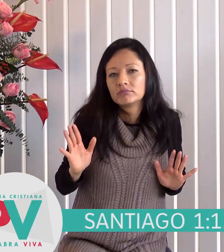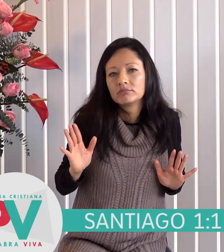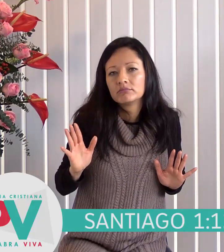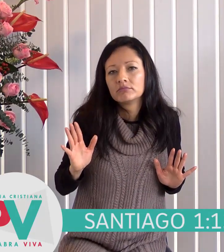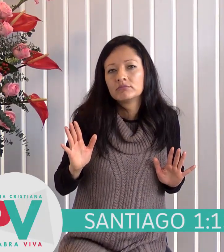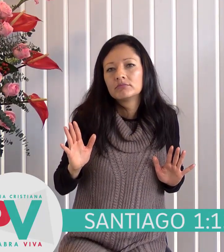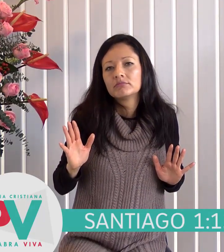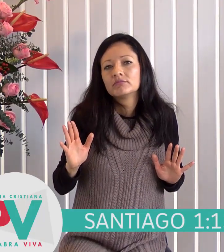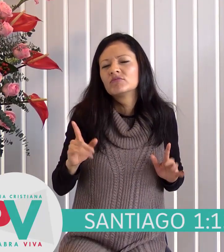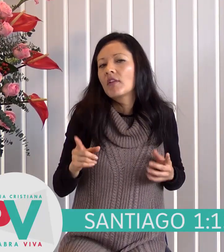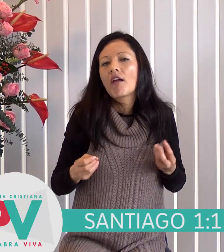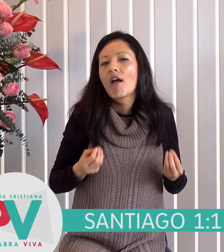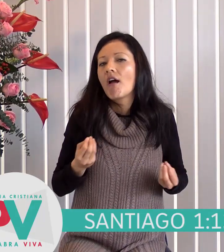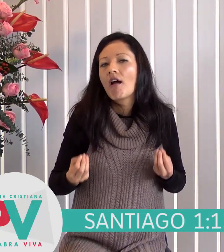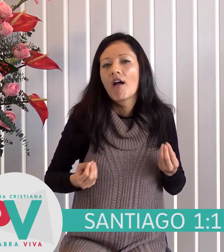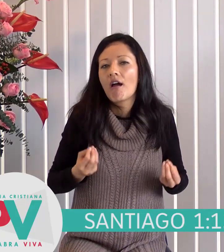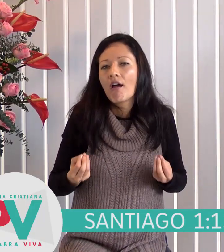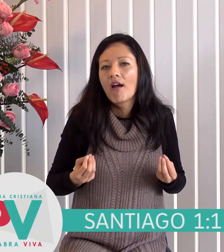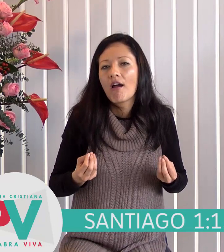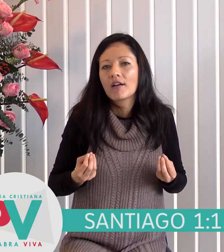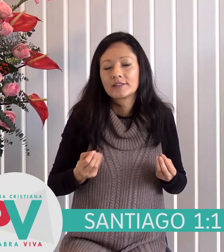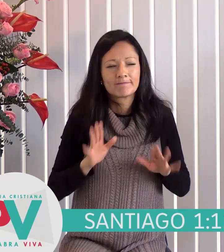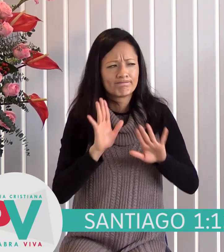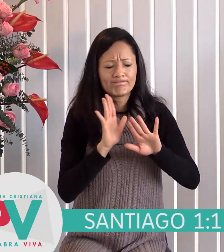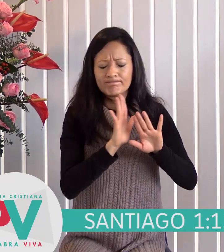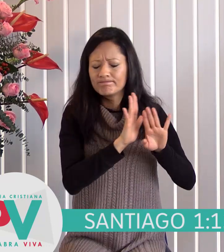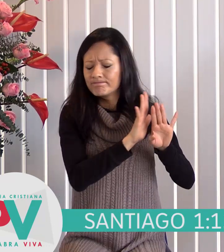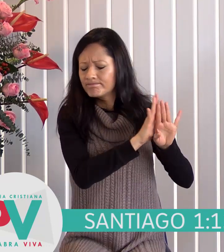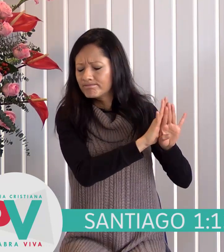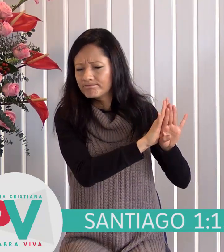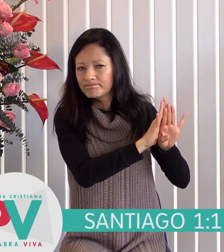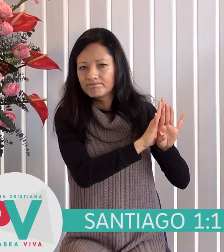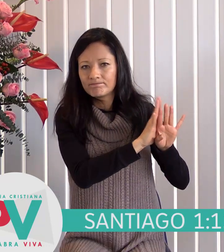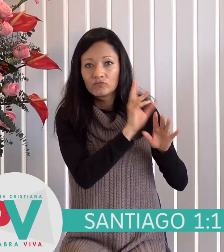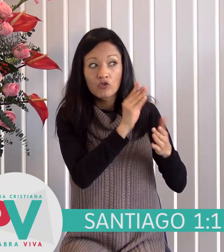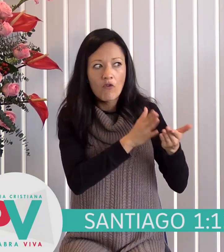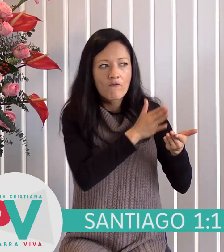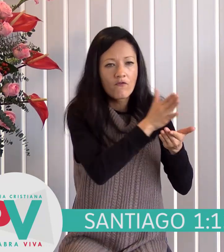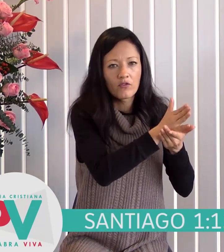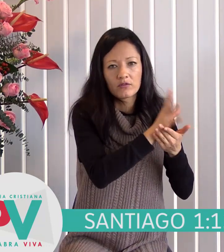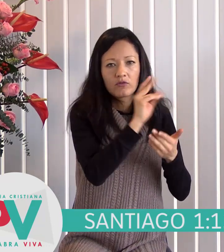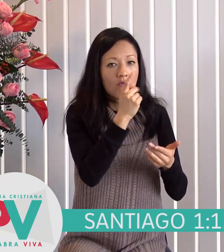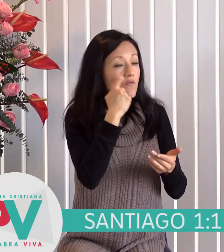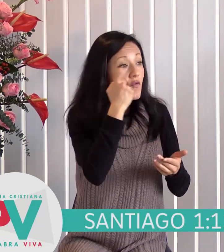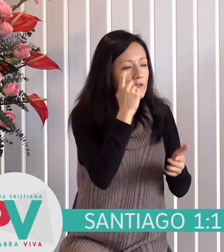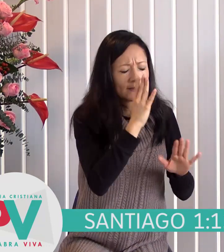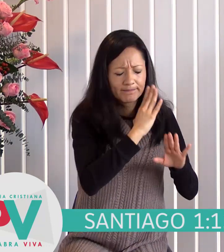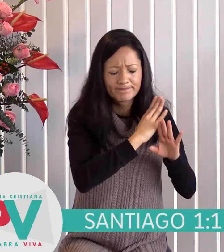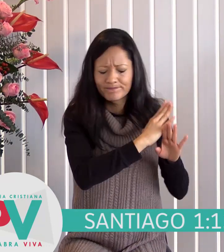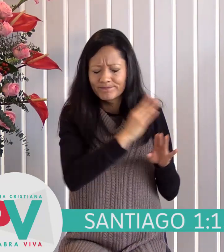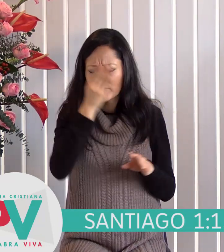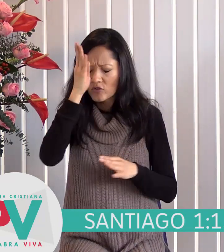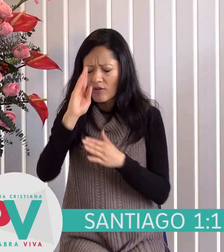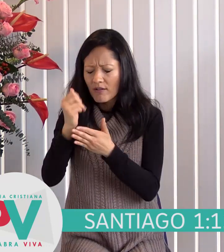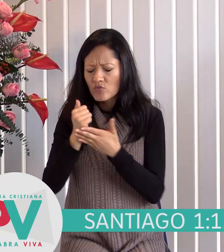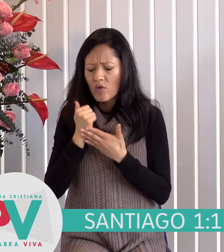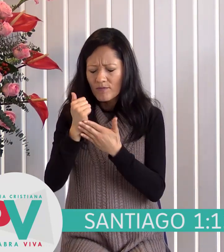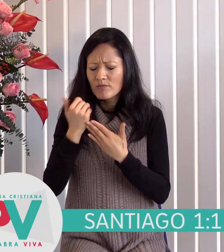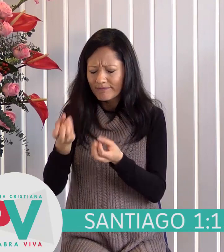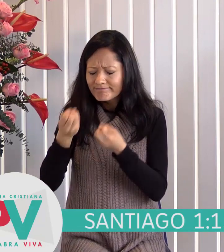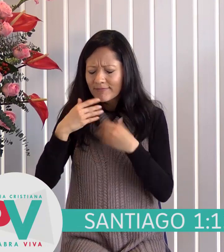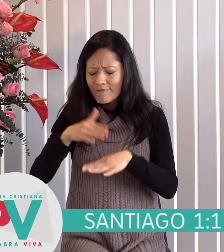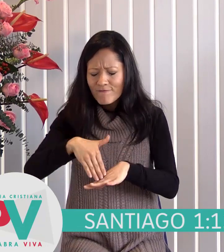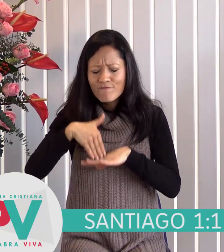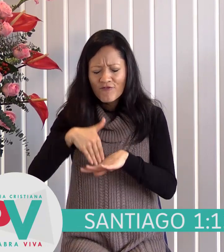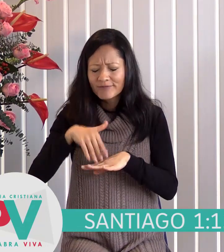Entonces, ¿qué tiene usted que hacer? Pues en primer lugar, evítelos. No los busque. Y dígale al Señor, Señor, ayúdame, dame